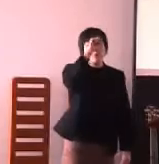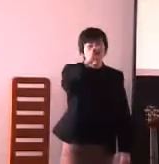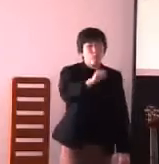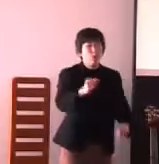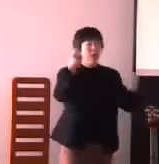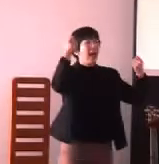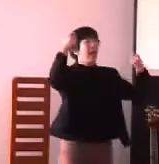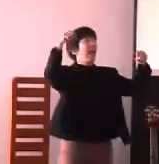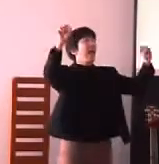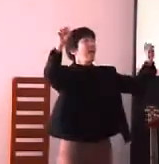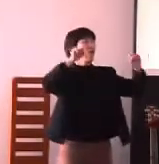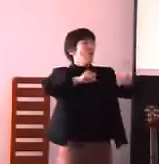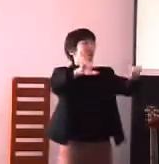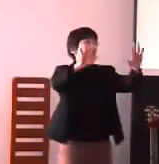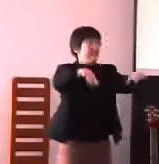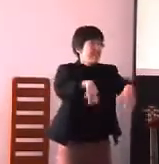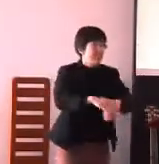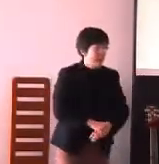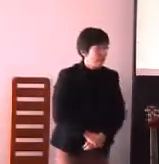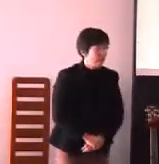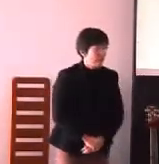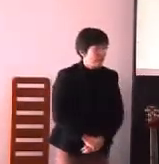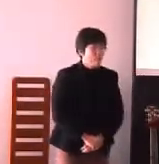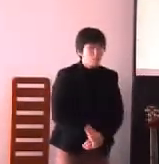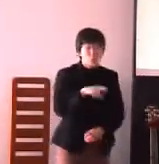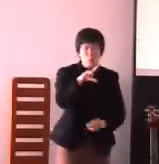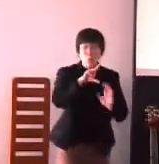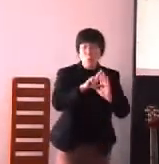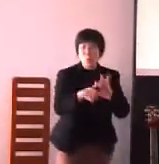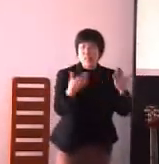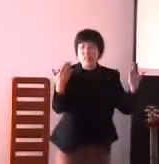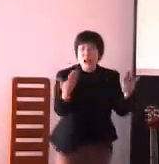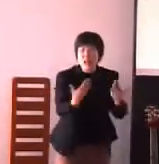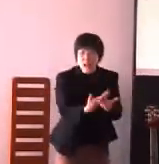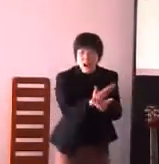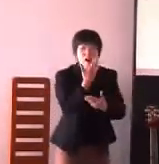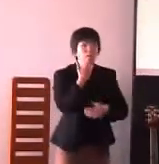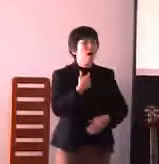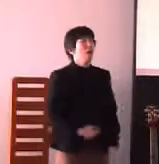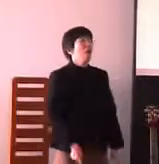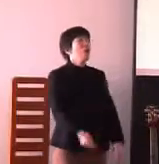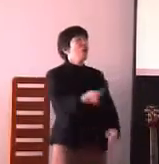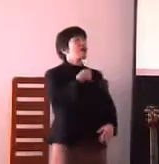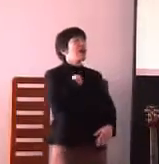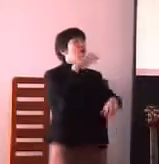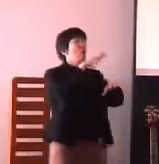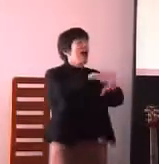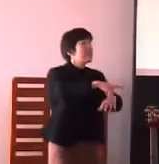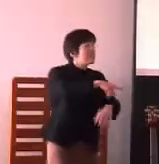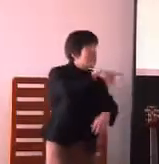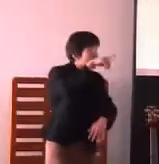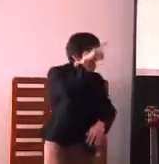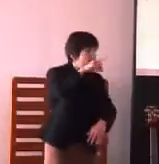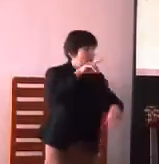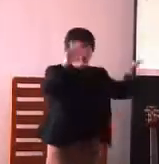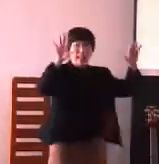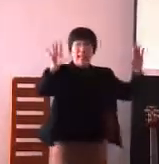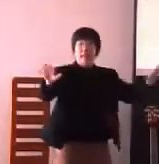素晴らしい劇をしました。その時になって私は初めて今まで神様